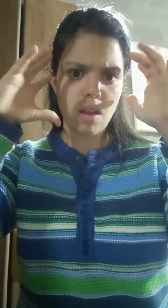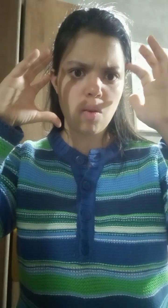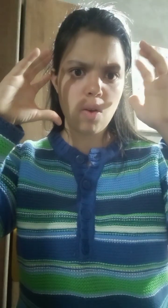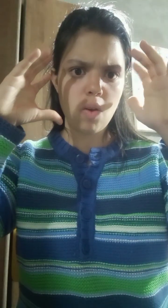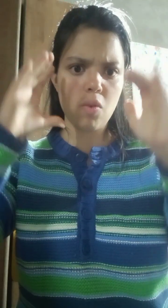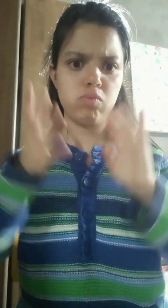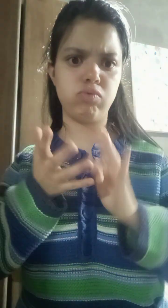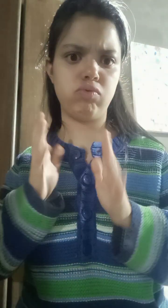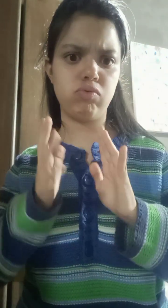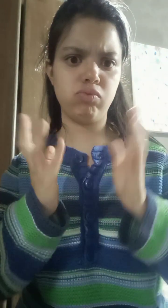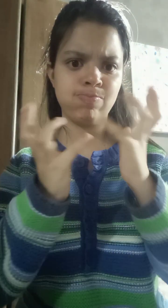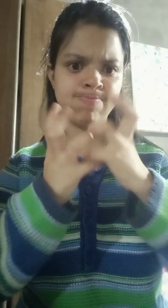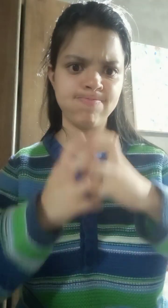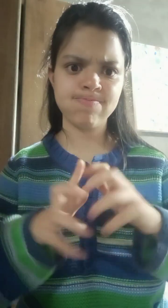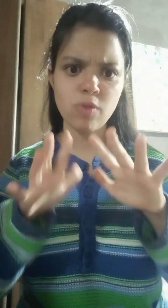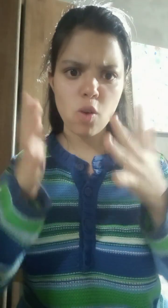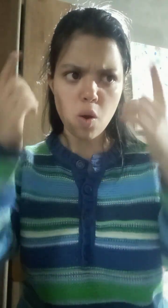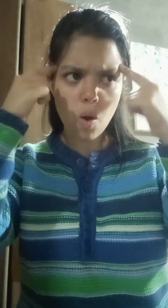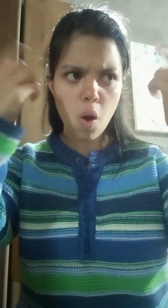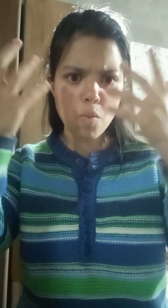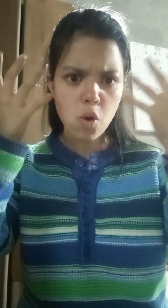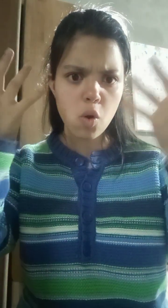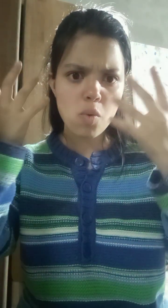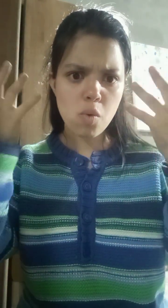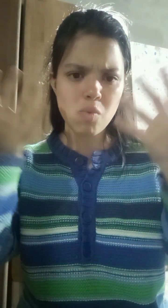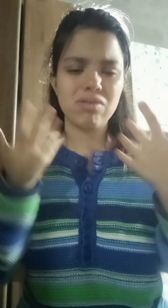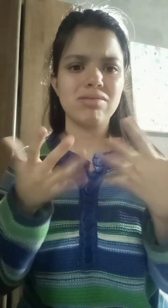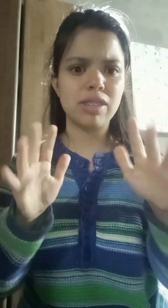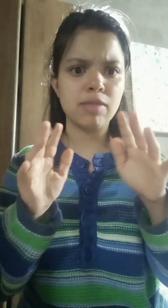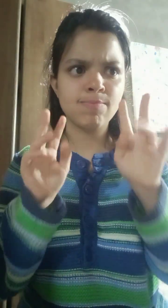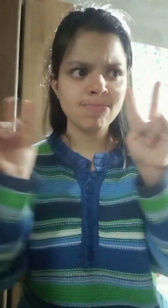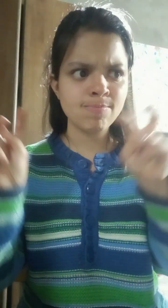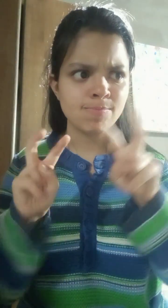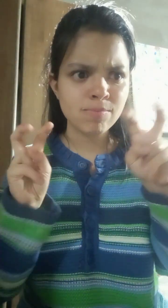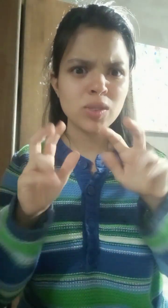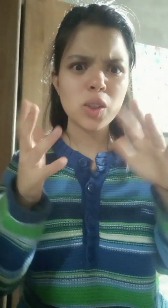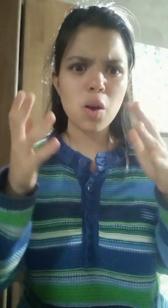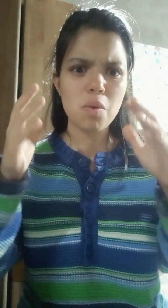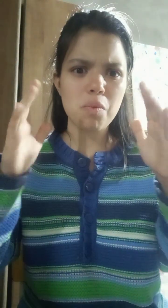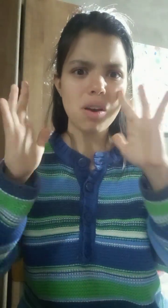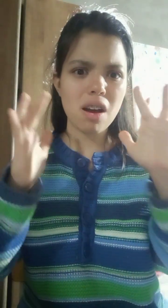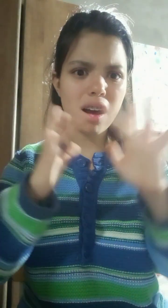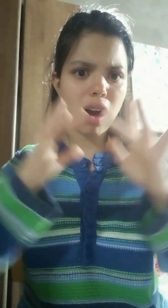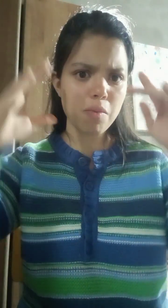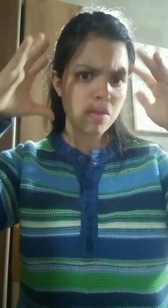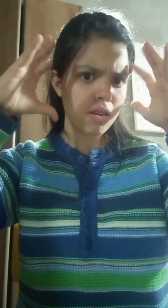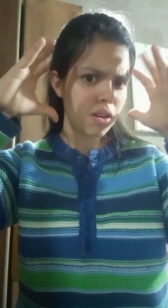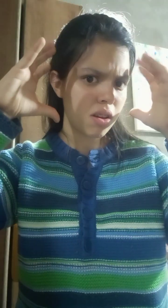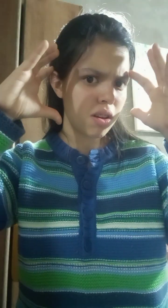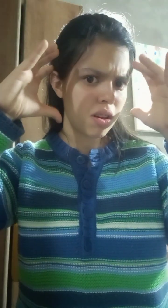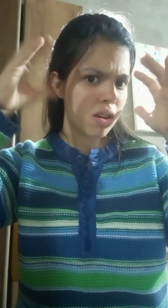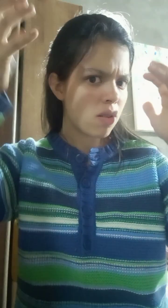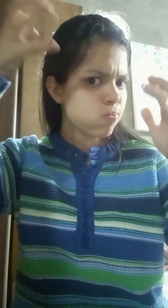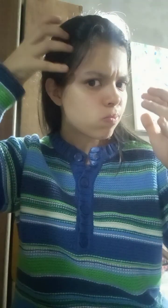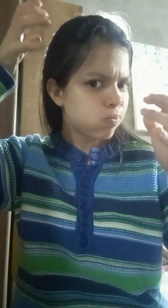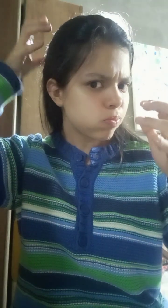diferentes estudios y qué tamaño tiene la zona de superposición con las regiones del cerebro que las